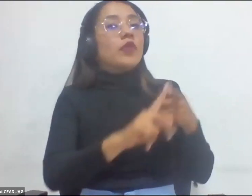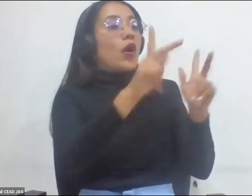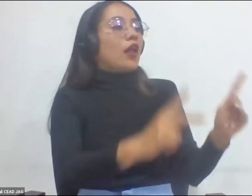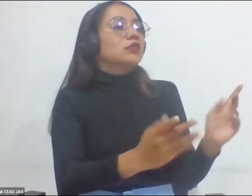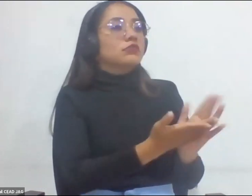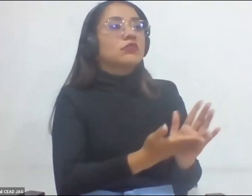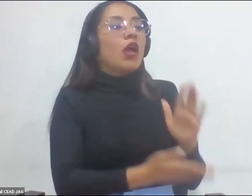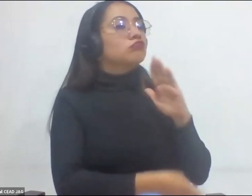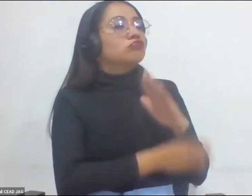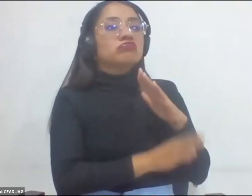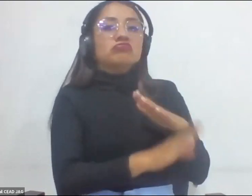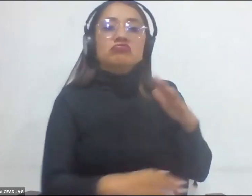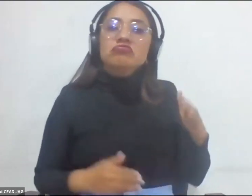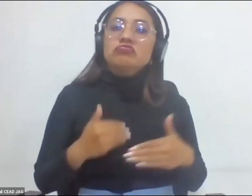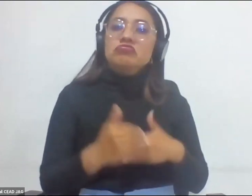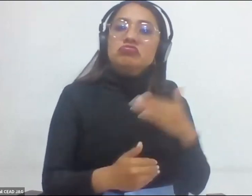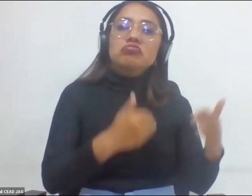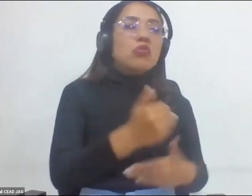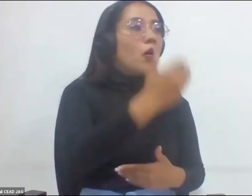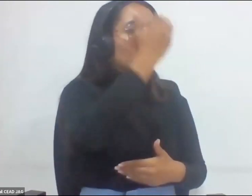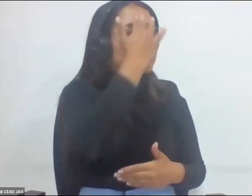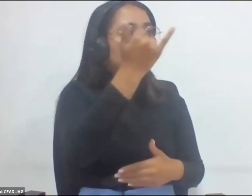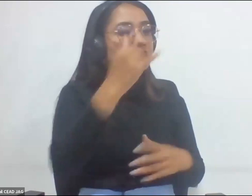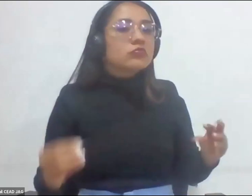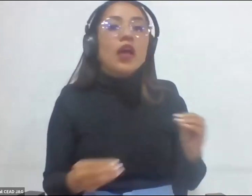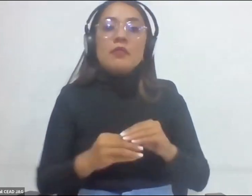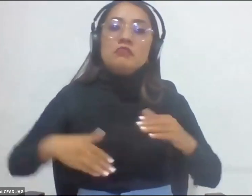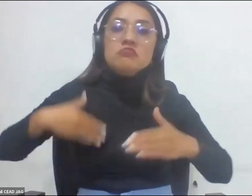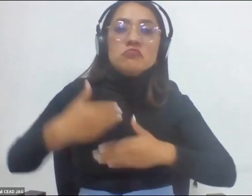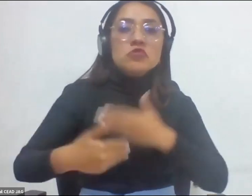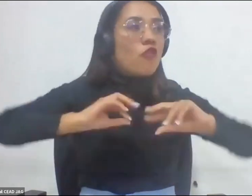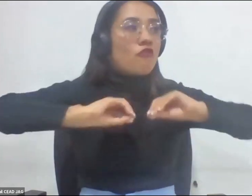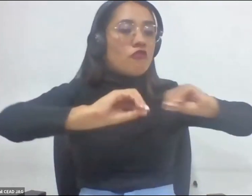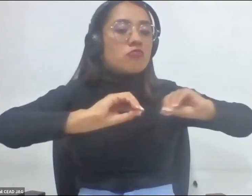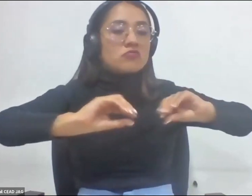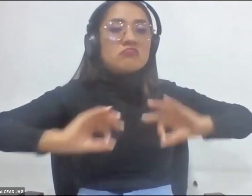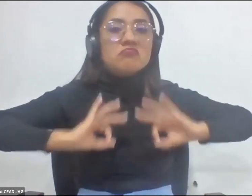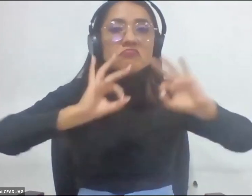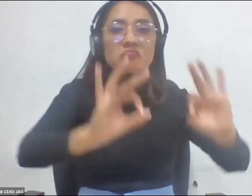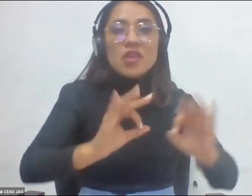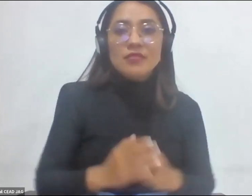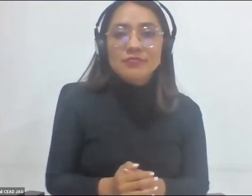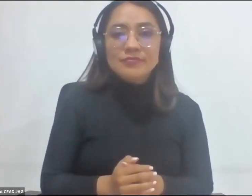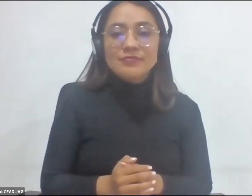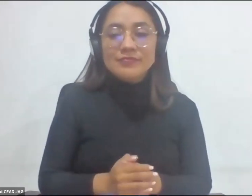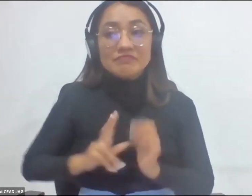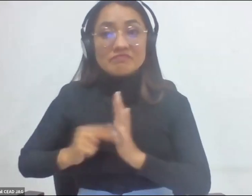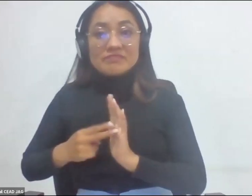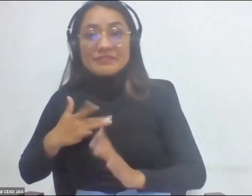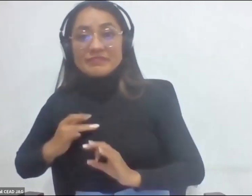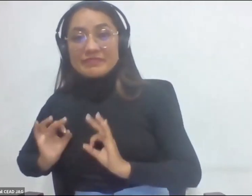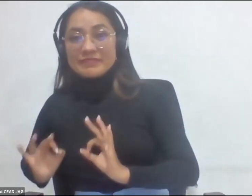proceso académico un proceso de formación exitoso y como decimos en bienestar una experiencia